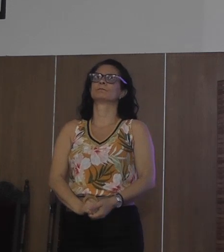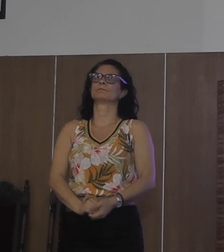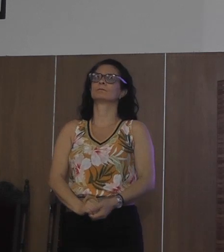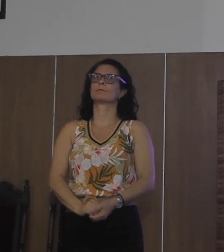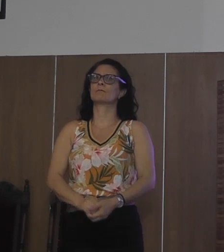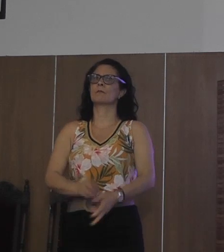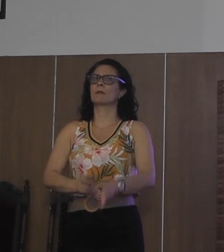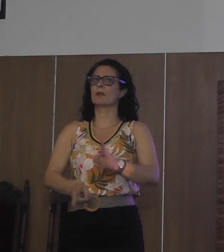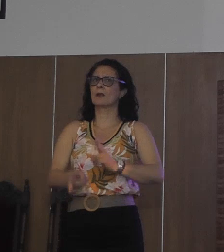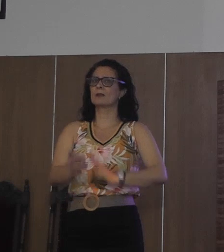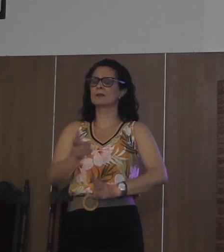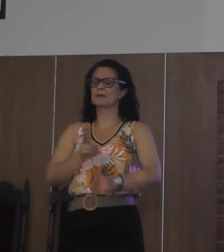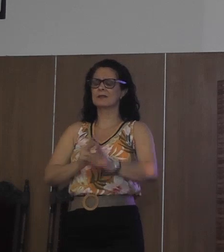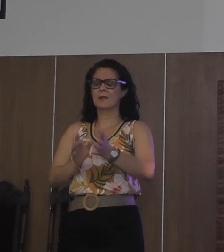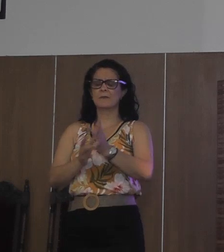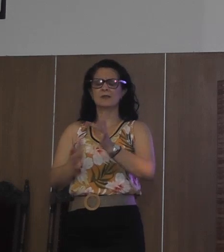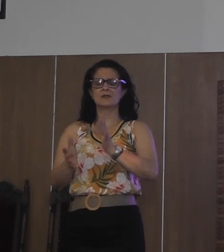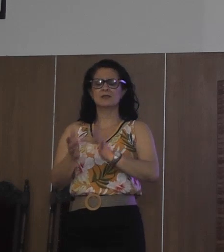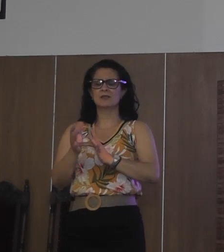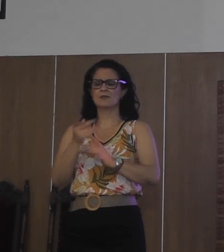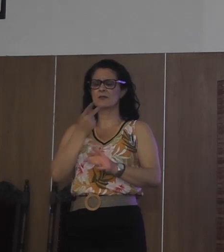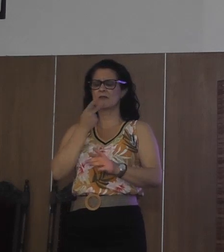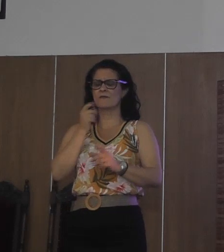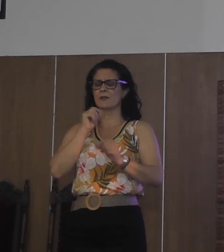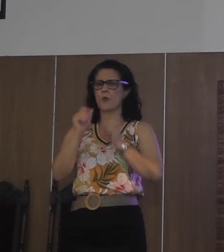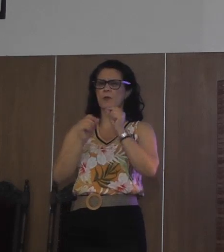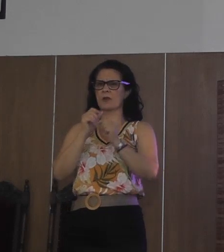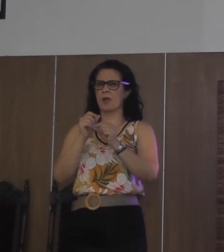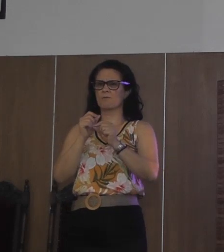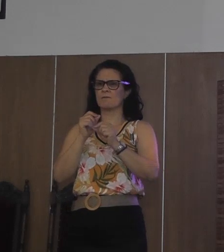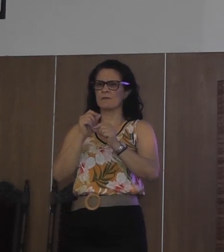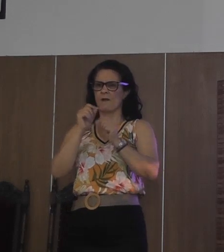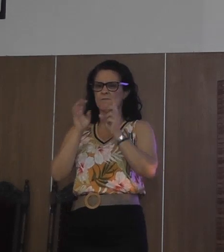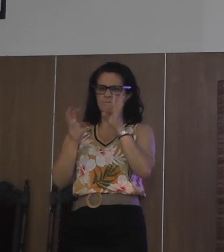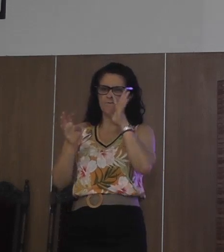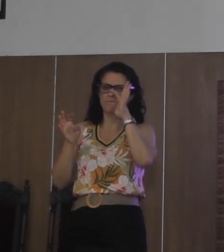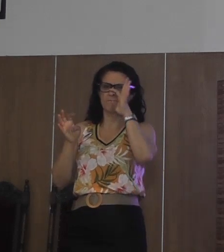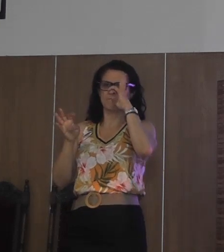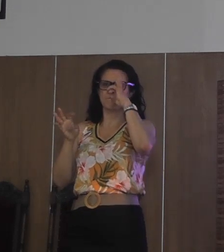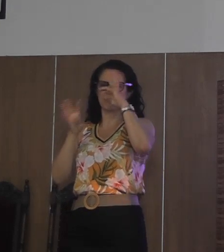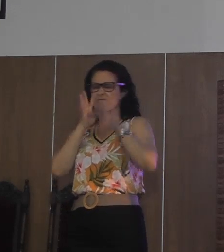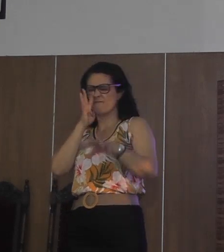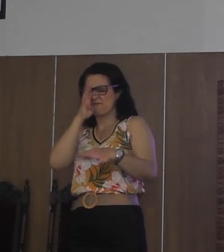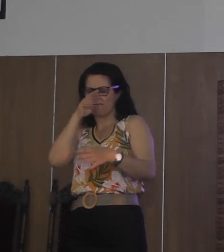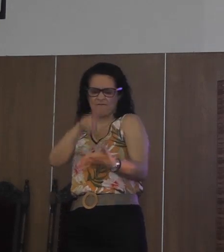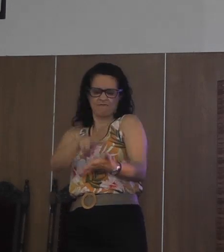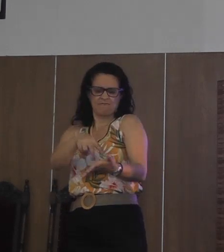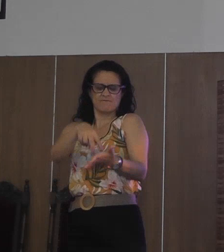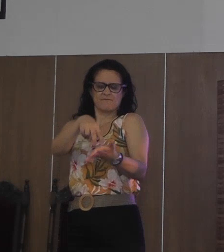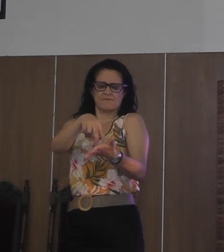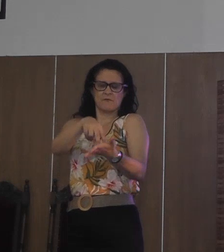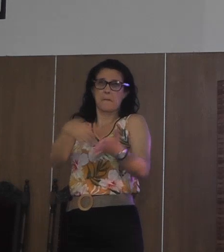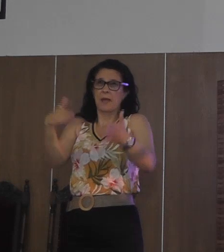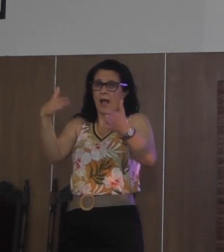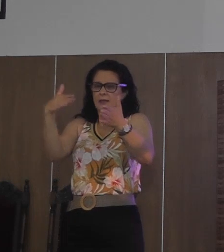Sempre Cristo apontou para isso, é para perseverar. Aquele que perseverar até o fim será salvo.